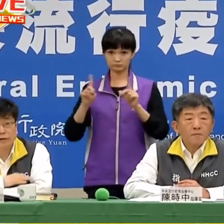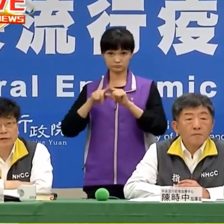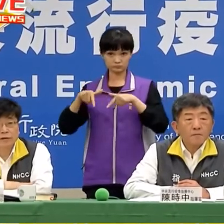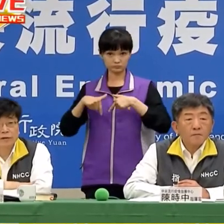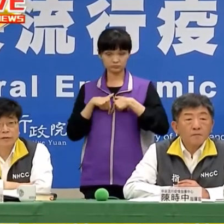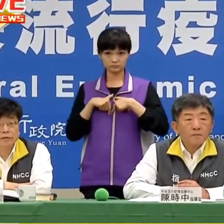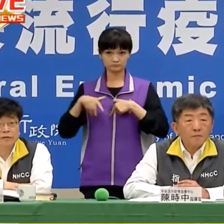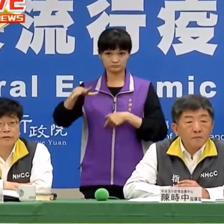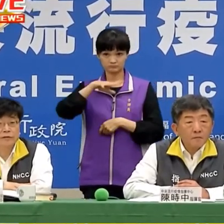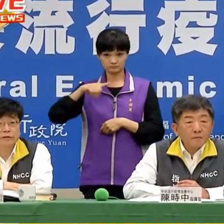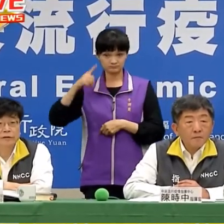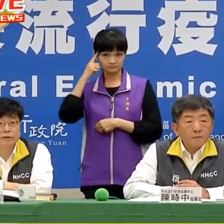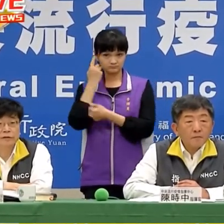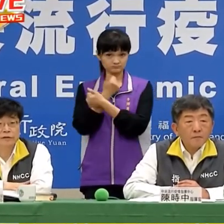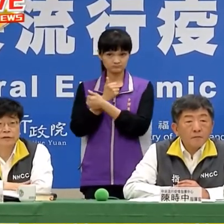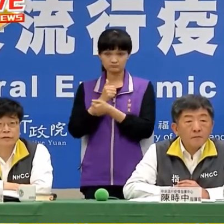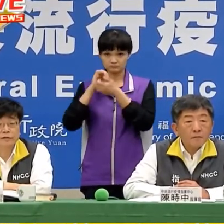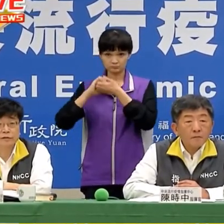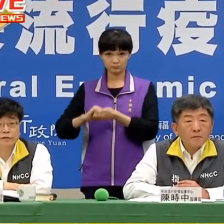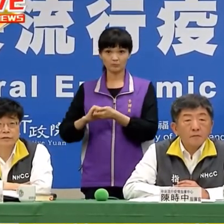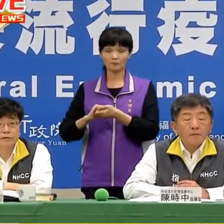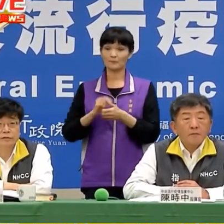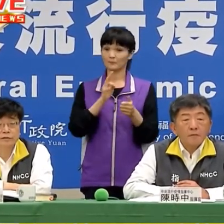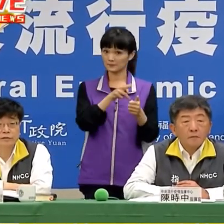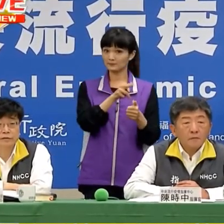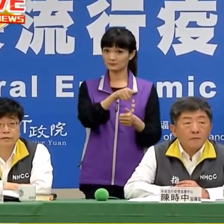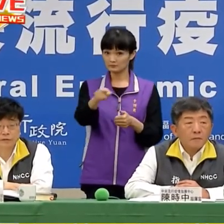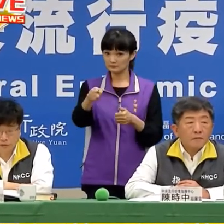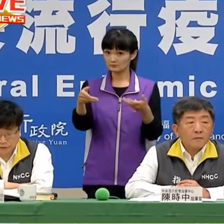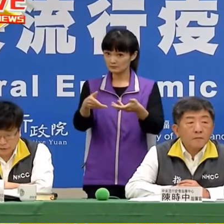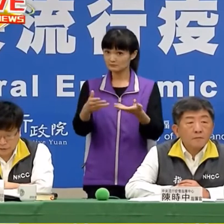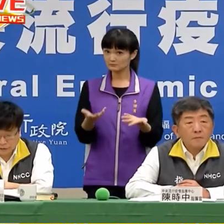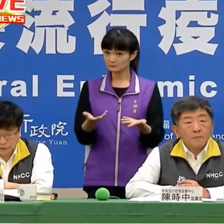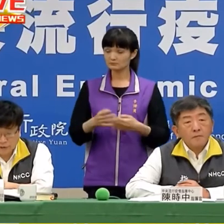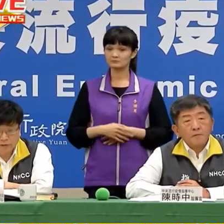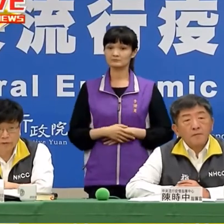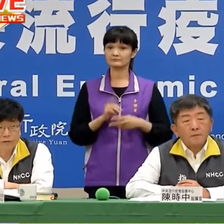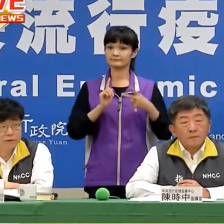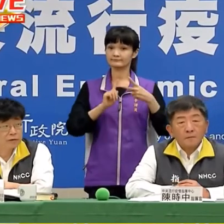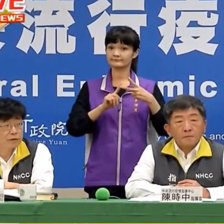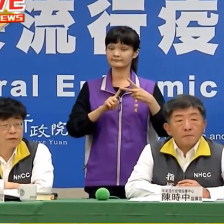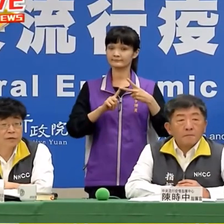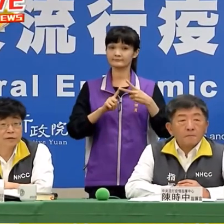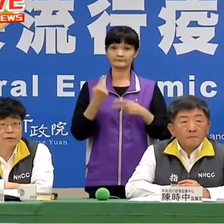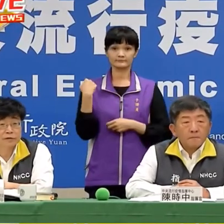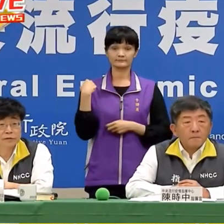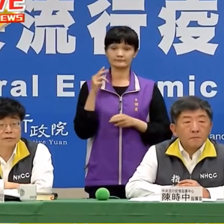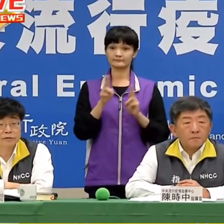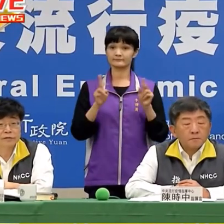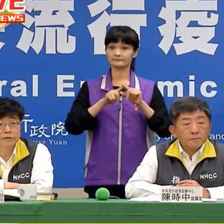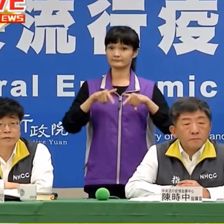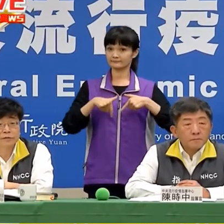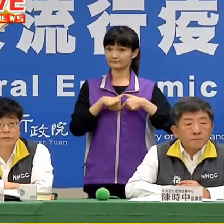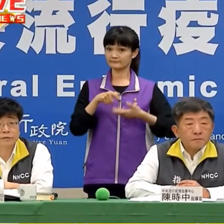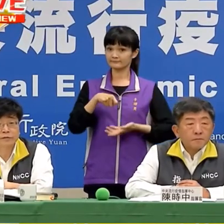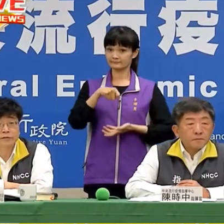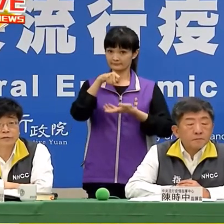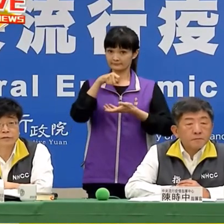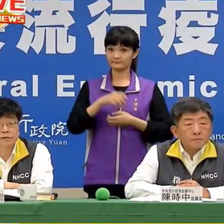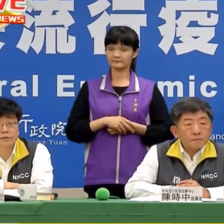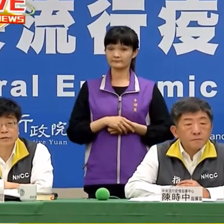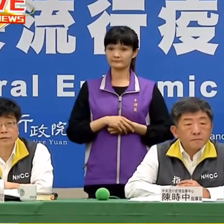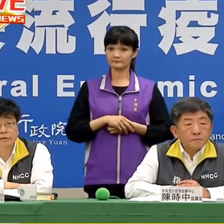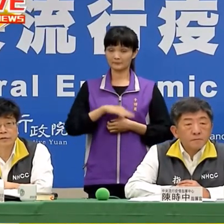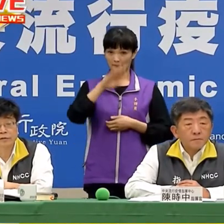筹，然后建议做出决定？对，那第二个问题是，昨天指挥中心这边有提到说，